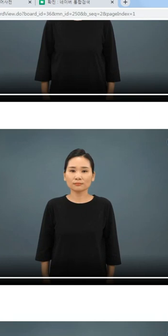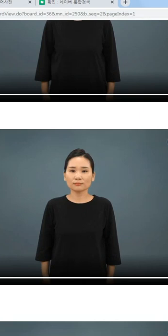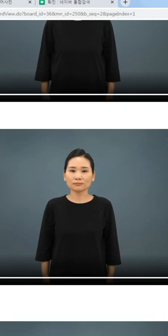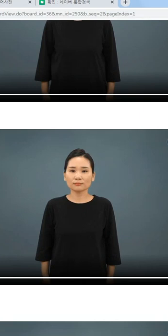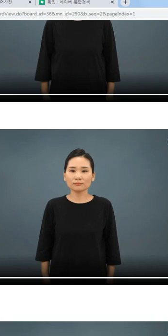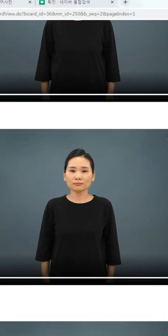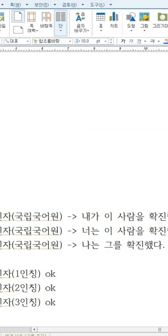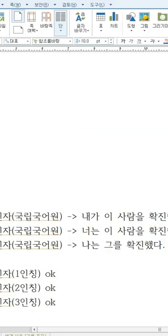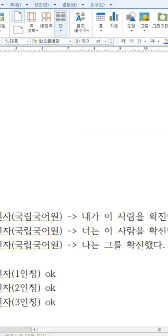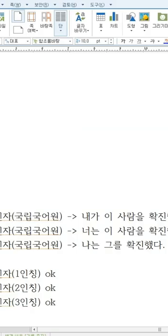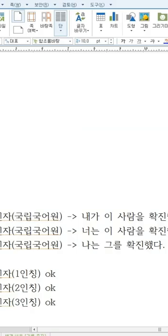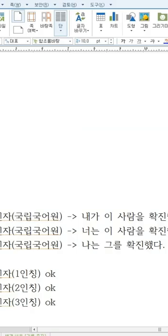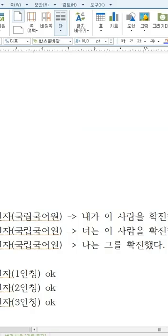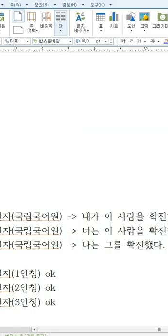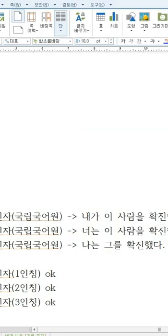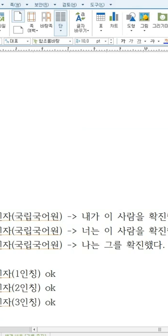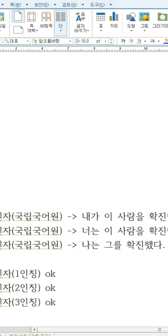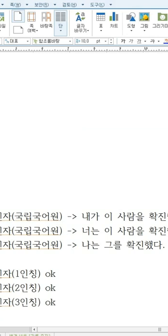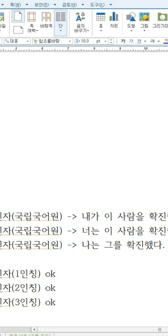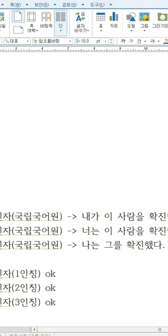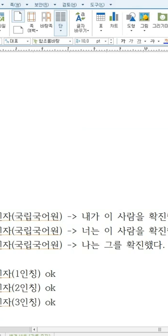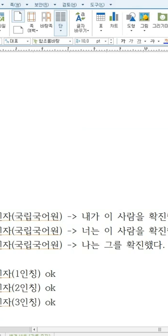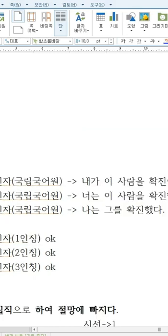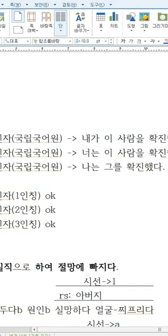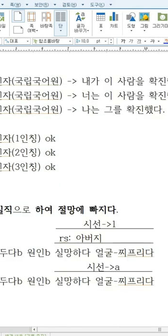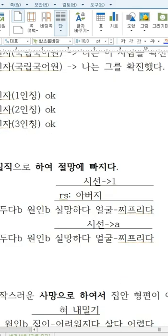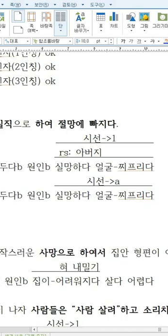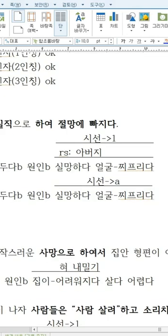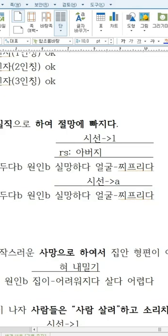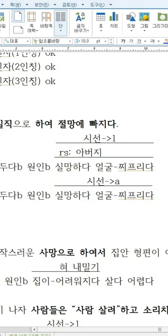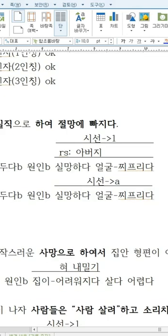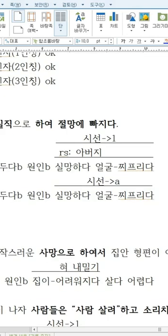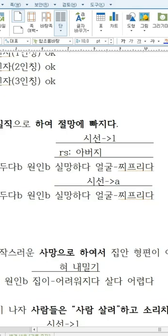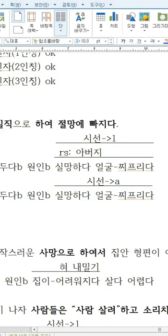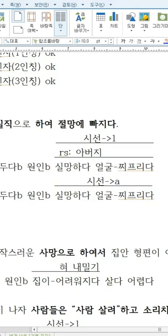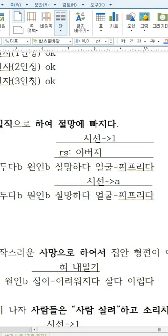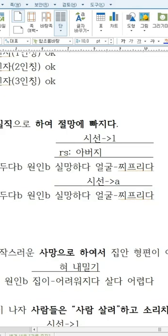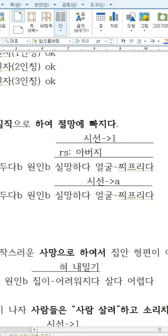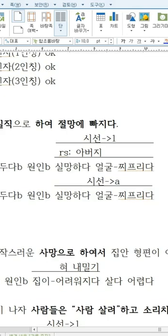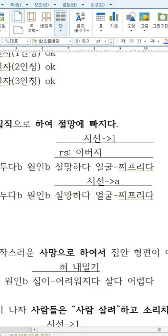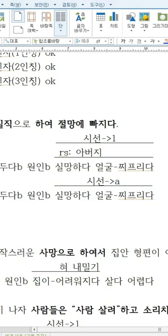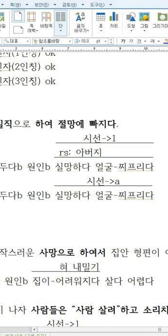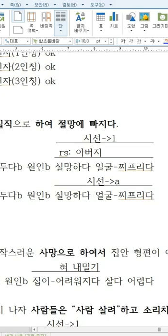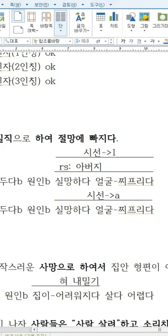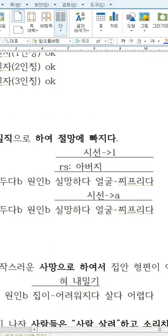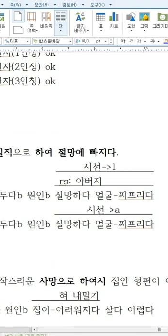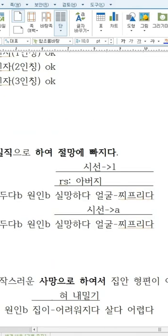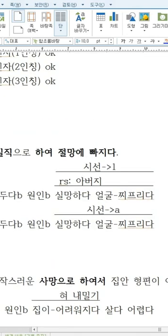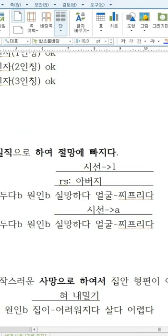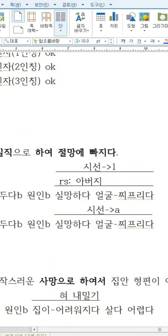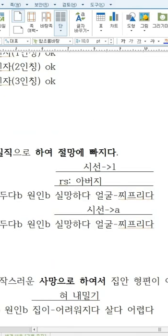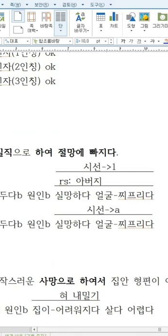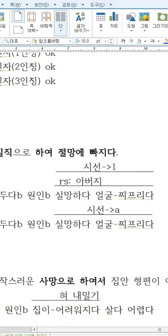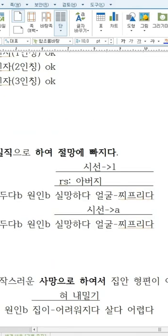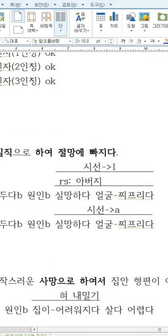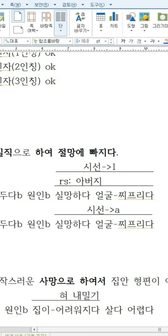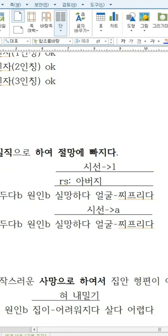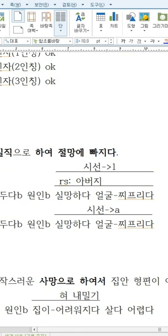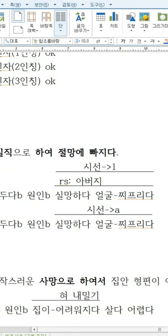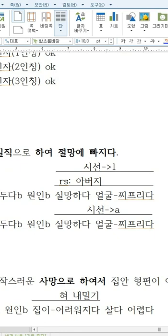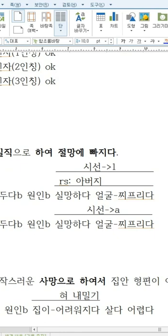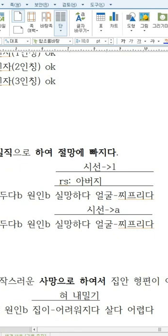자, 이게 자가격리 어떻게 되죠? SK다 보니까 이게 코미디가 되는데, 왜 코미디가 되냐면,